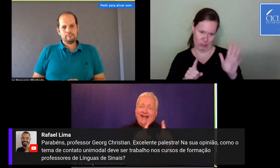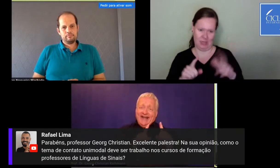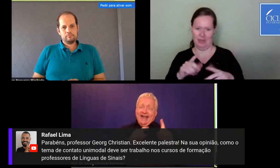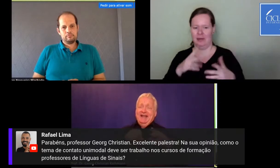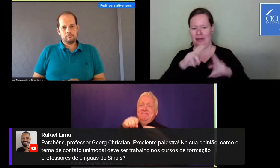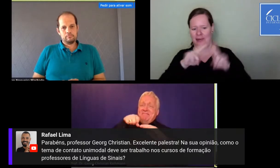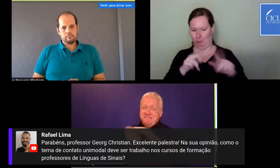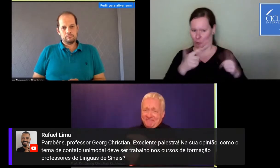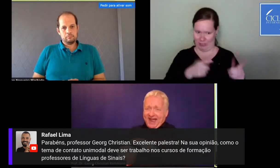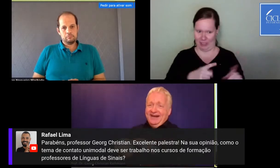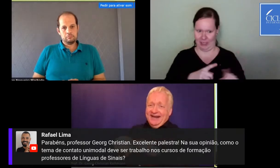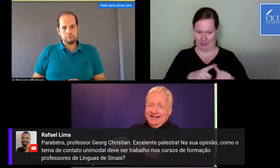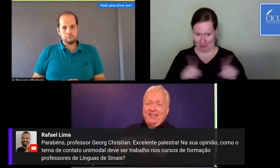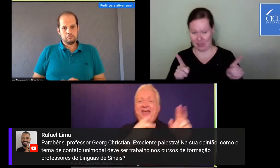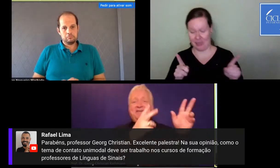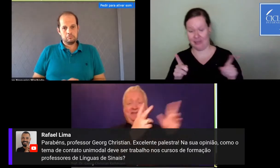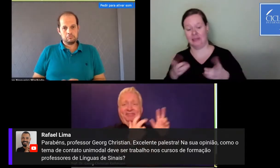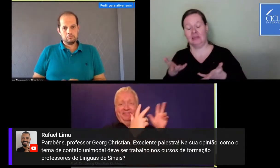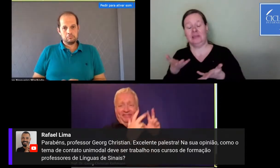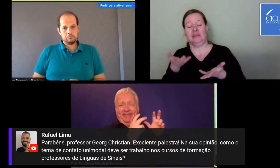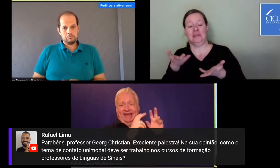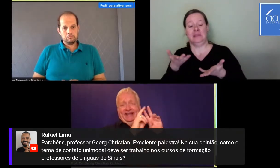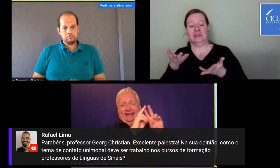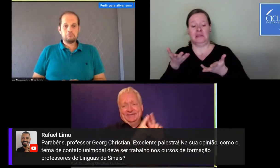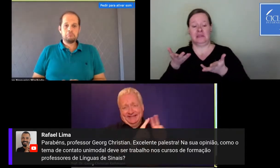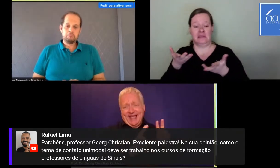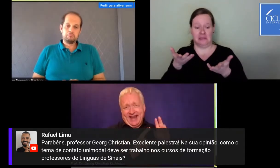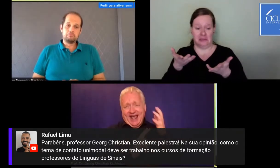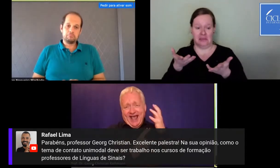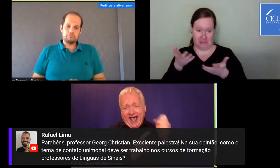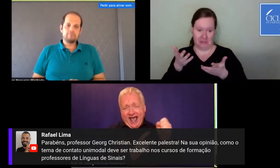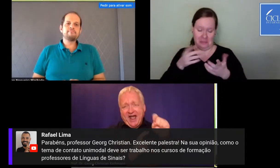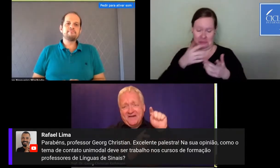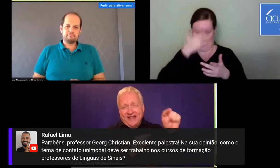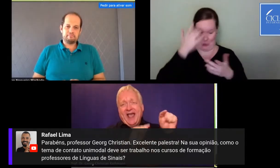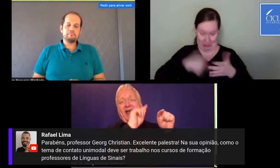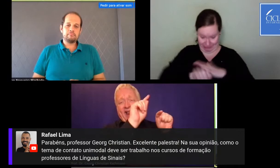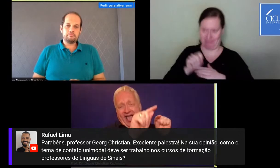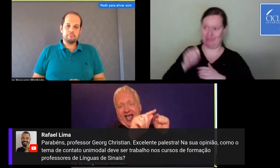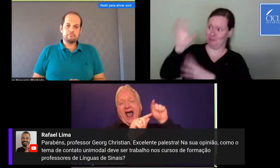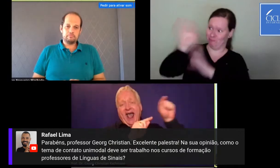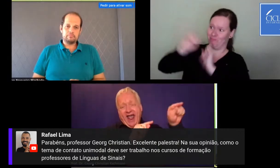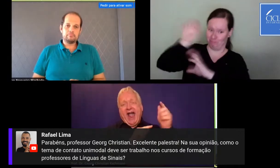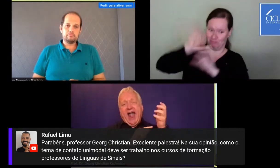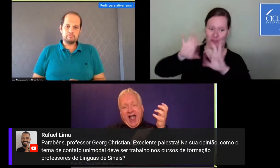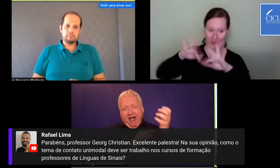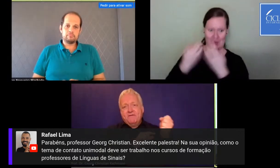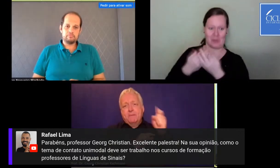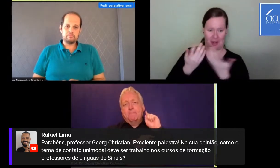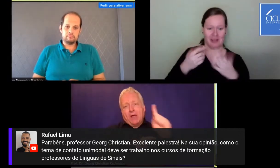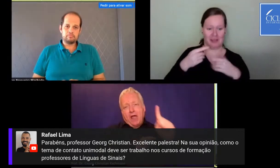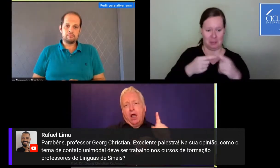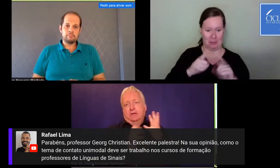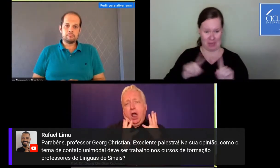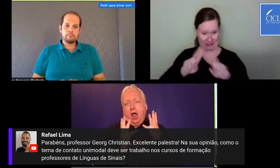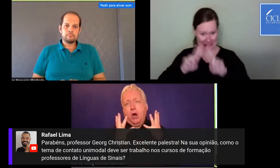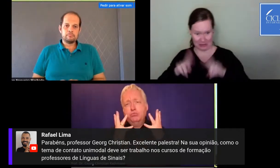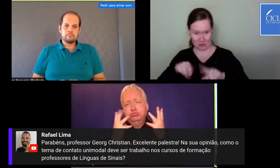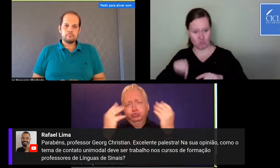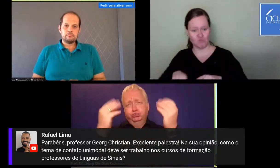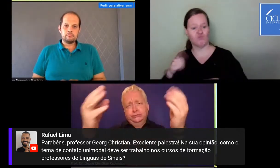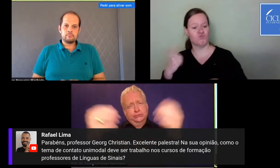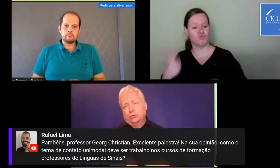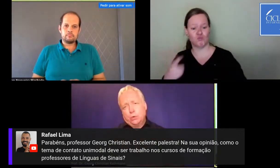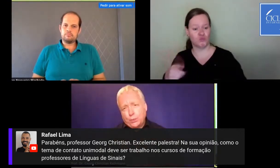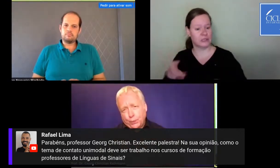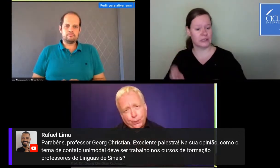Claro que a gente não está falando aí de uma aquisição de linguagem, né, a partir de um input materno, por exemplo, mas